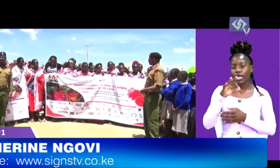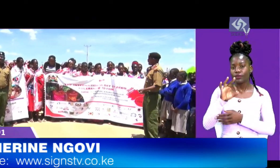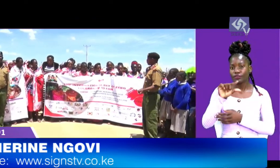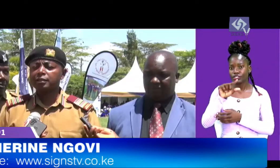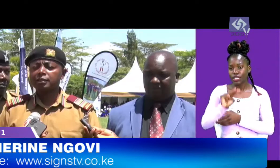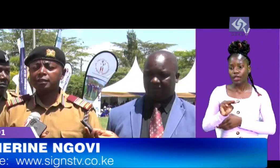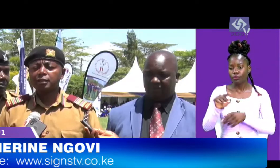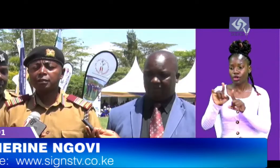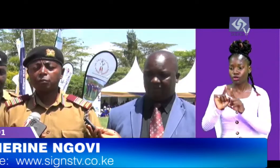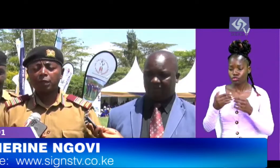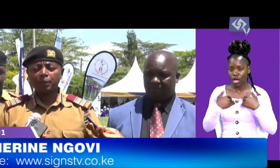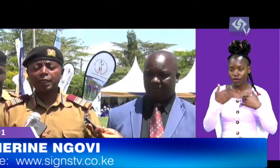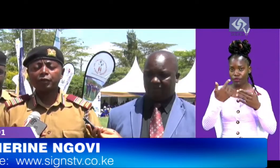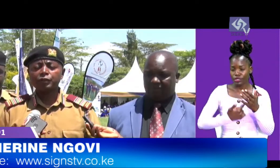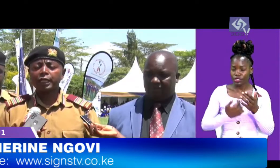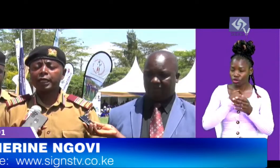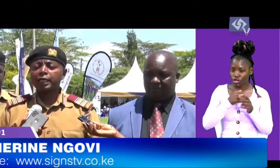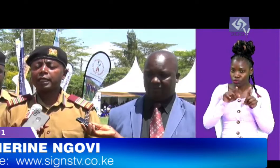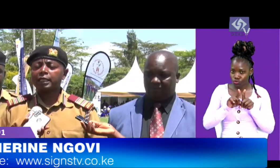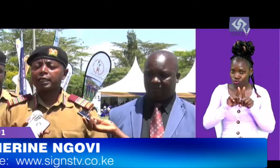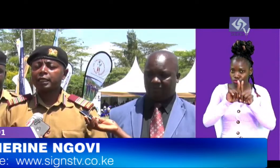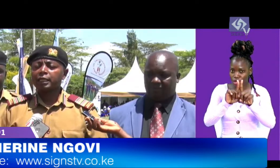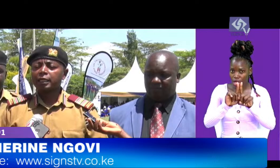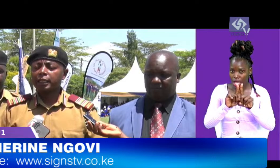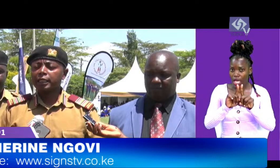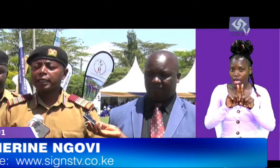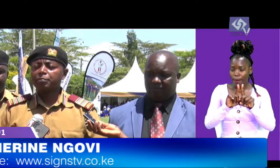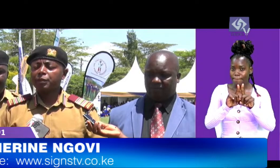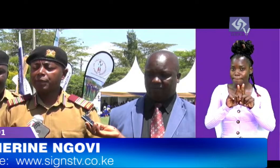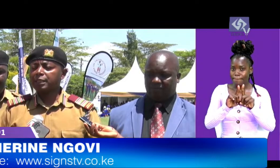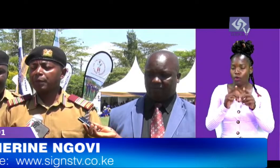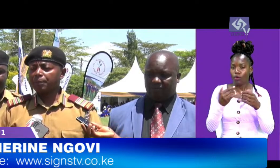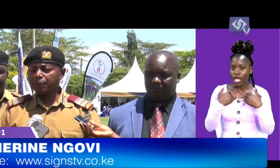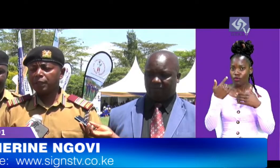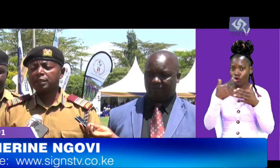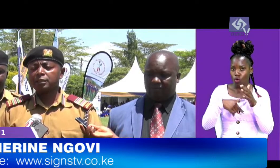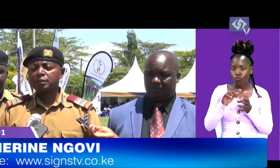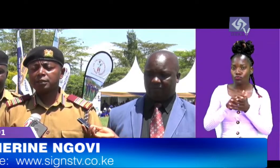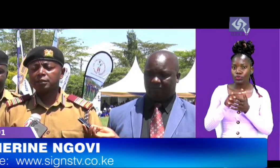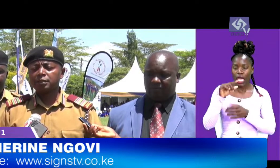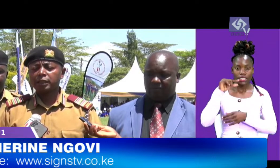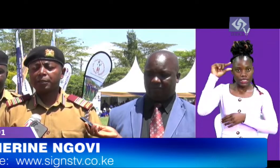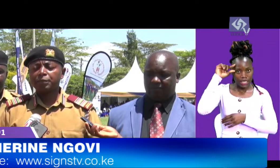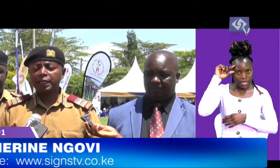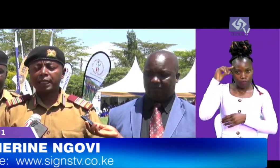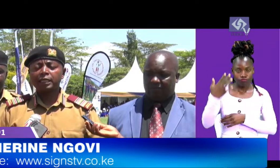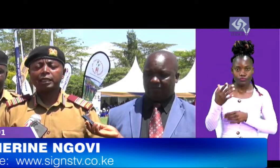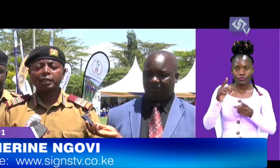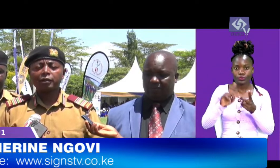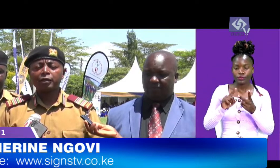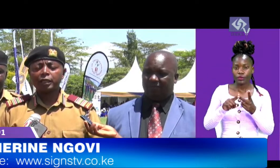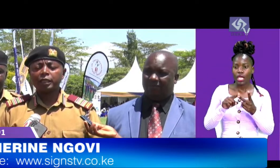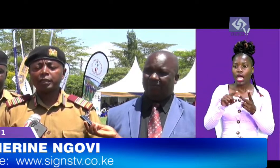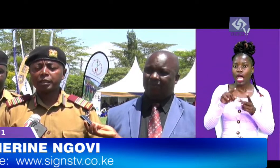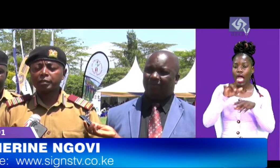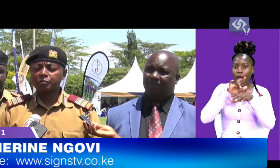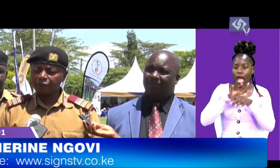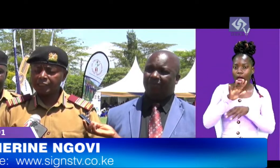wasichana, kuna maneno ya mimba za mapema na pia